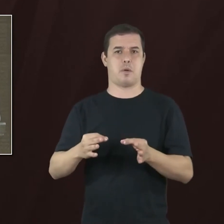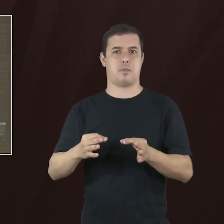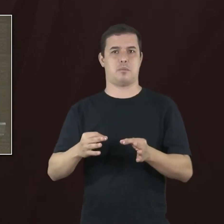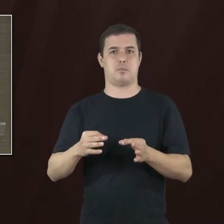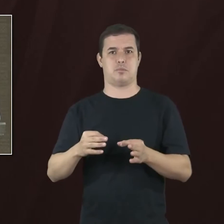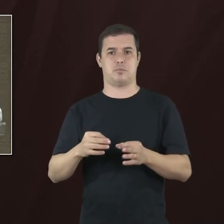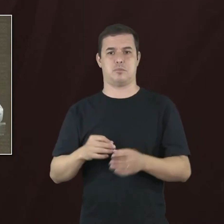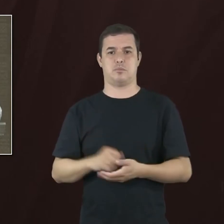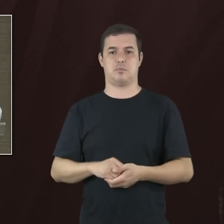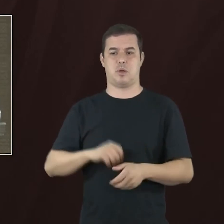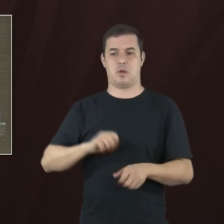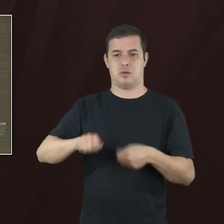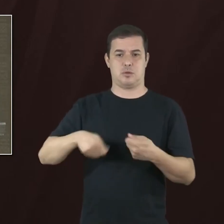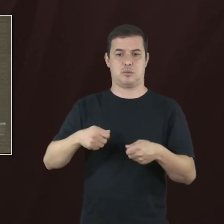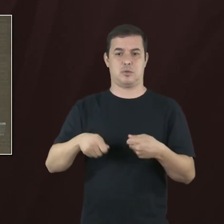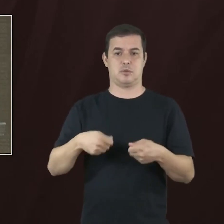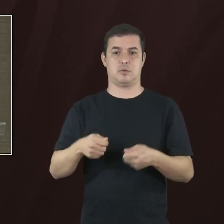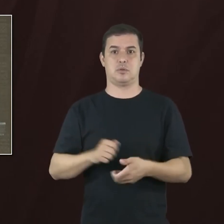E